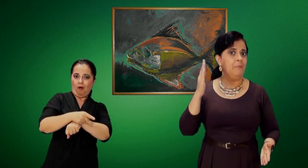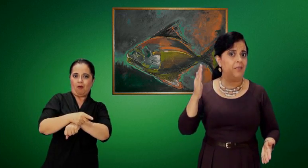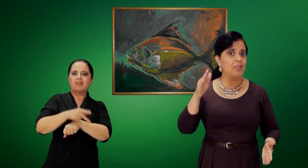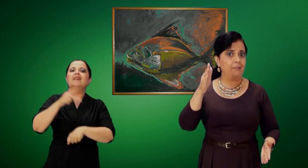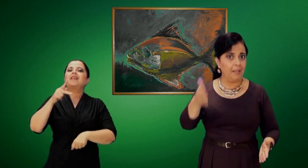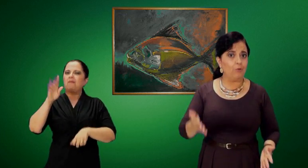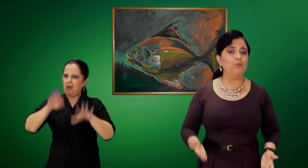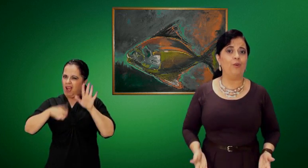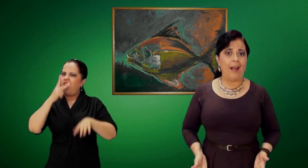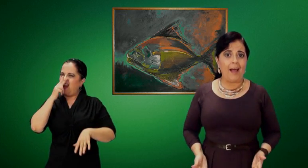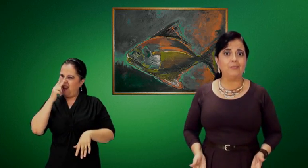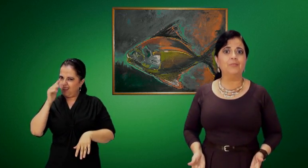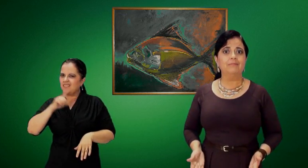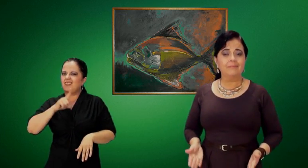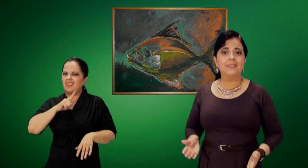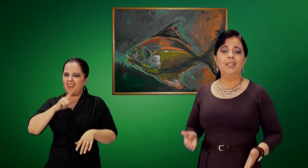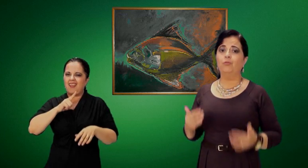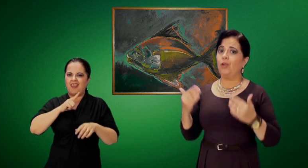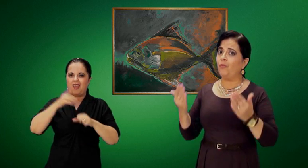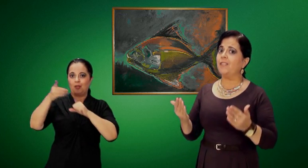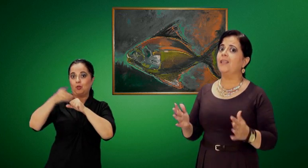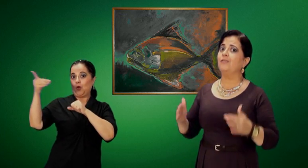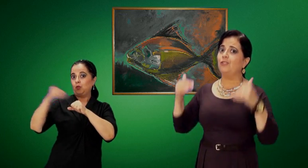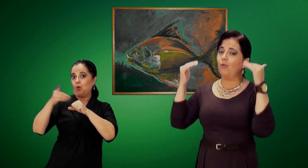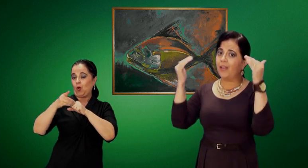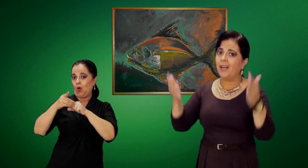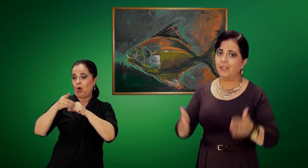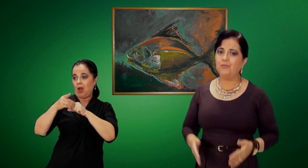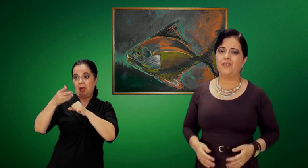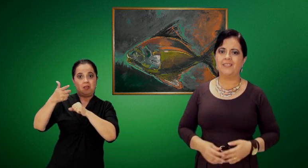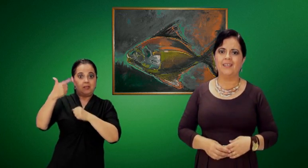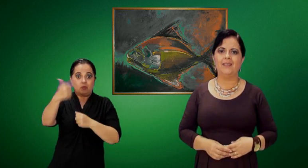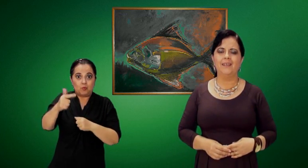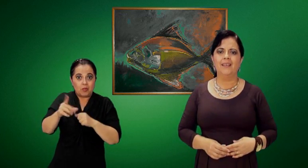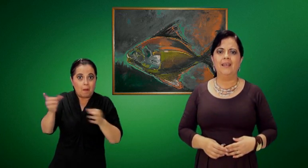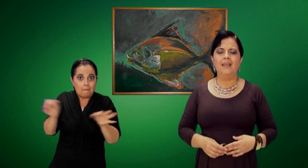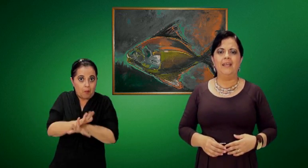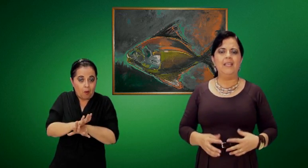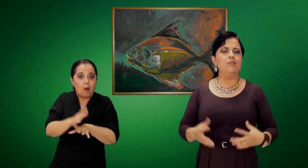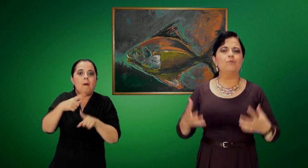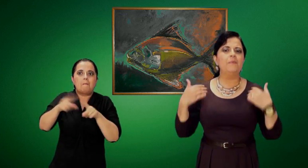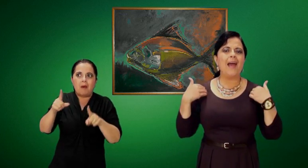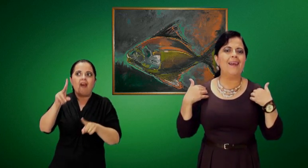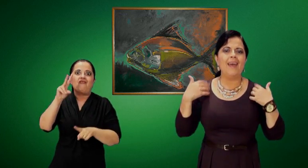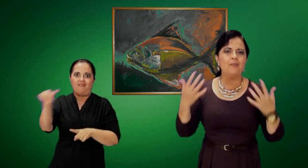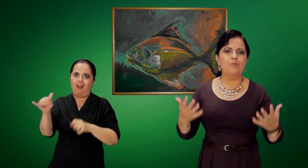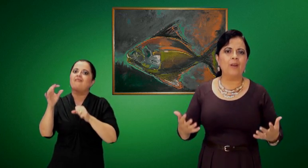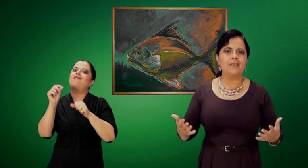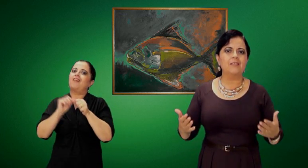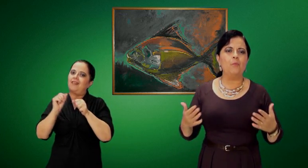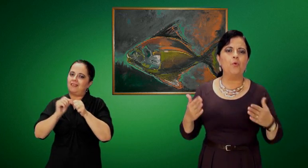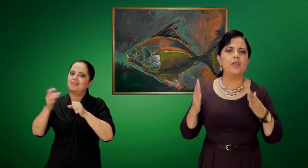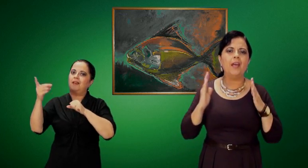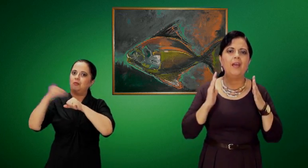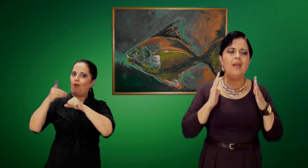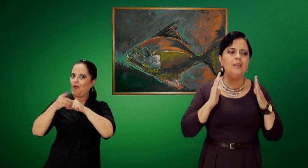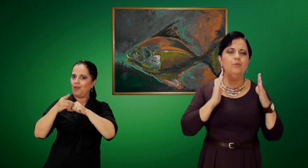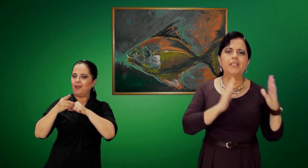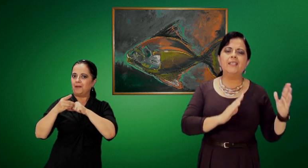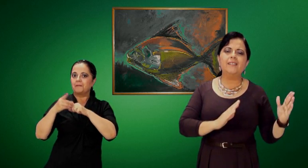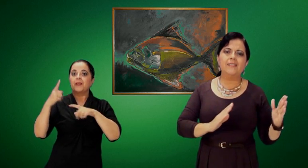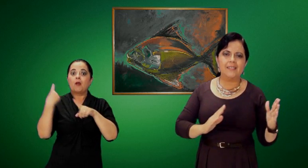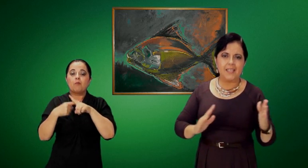eu acho também que já tem doutorado, se não estão fazendo, estão querendo fazer. Isso me alegra o coração,